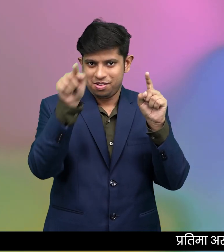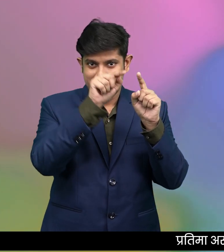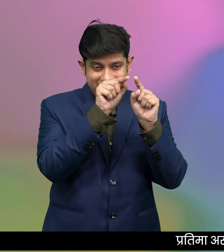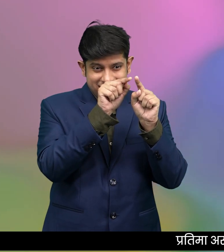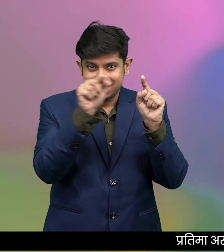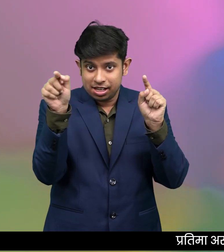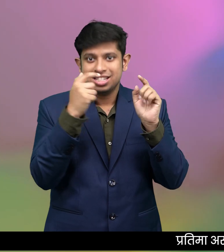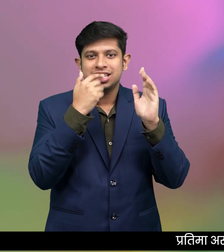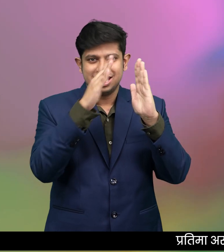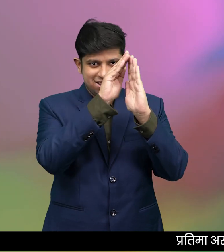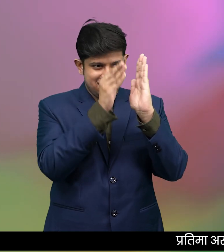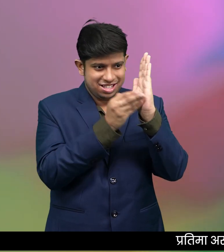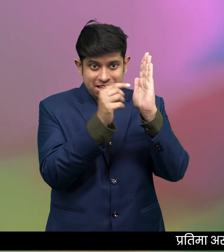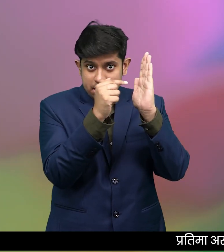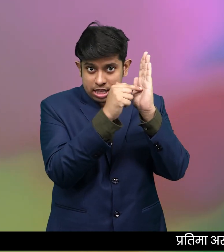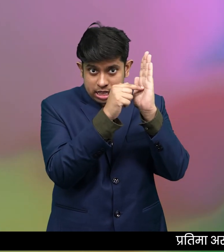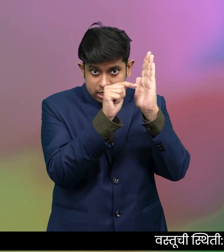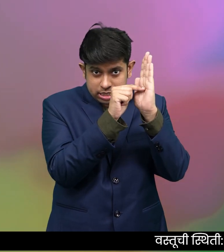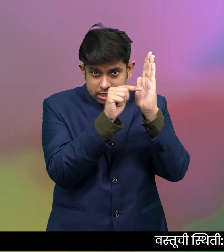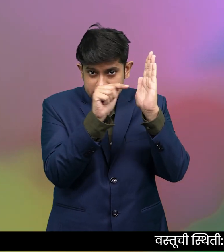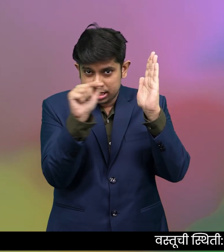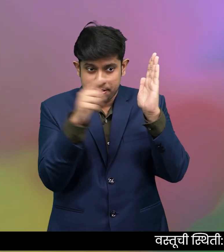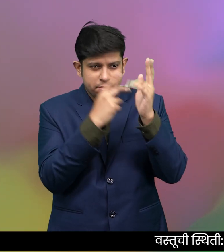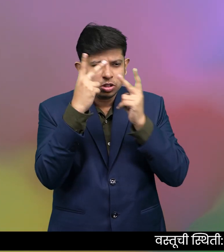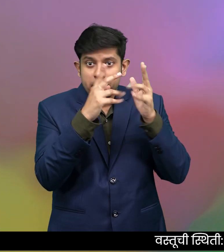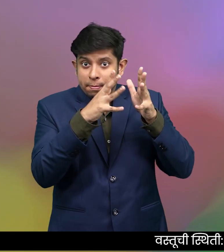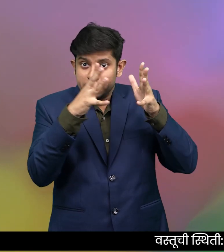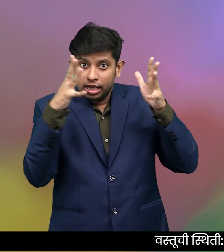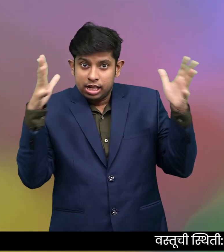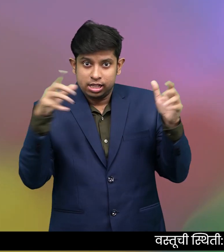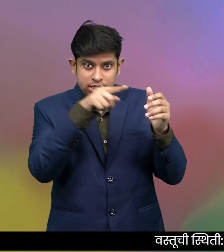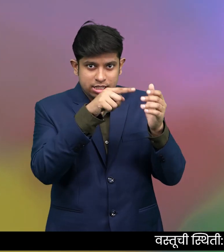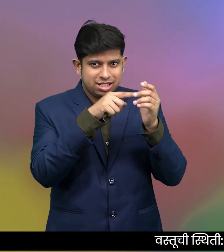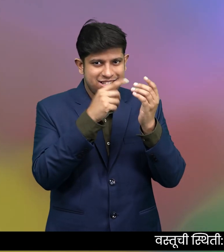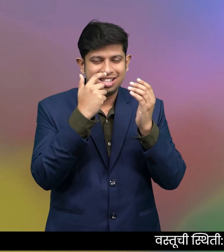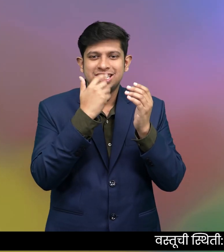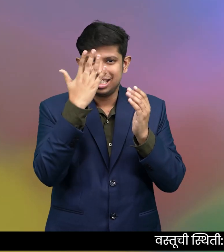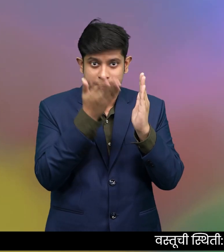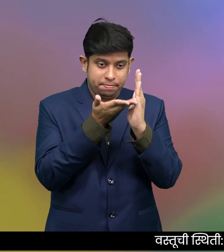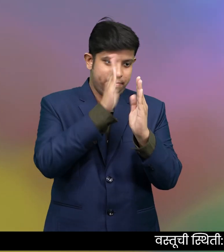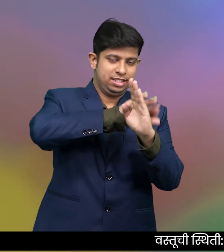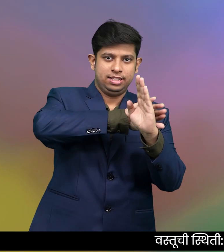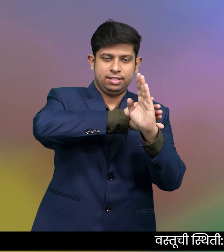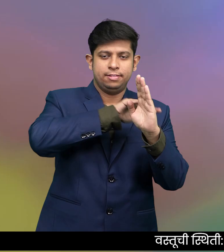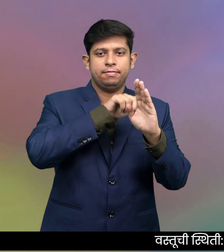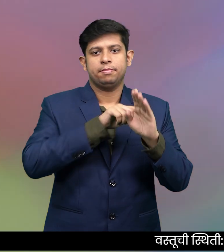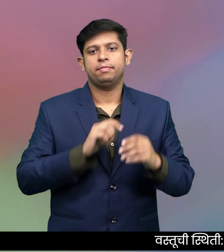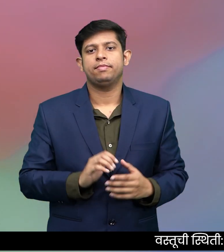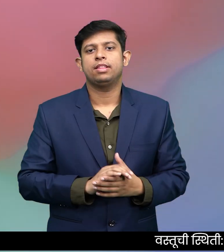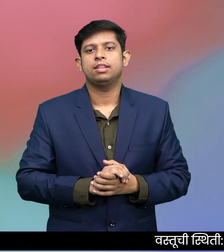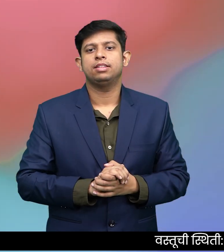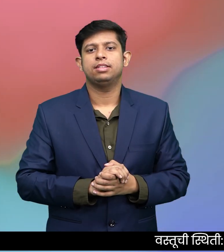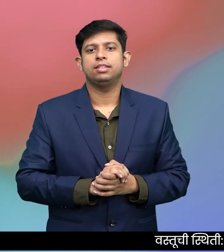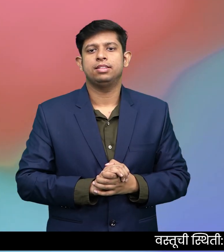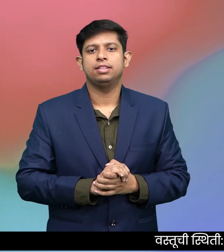between principal focus and pole, a bigger वस्तूची स्थिती फोकस आणि ध्रुवाच्या virtual मध्ये, and erect image